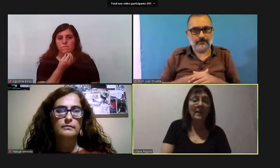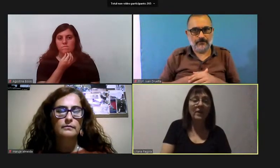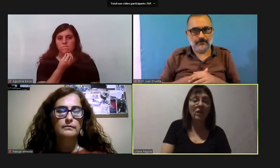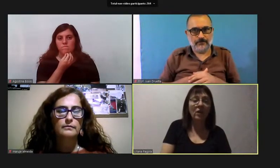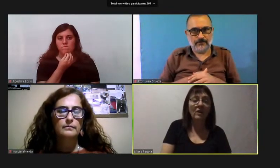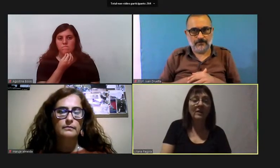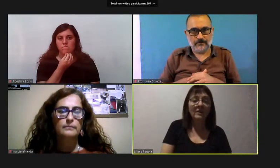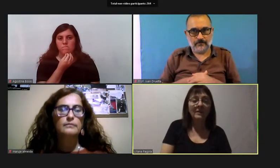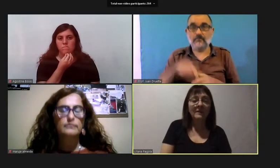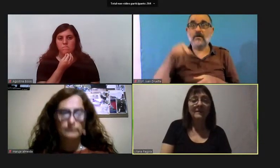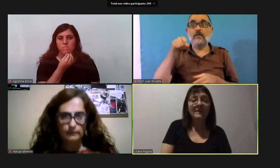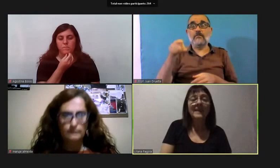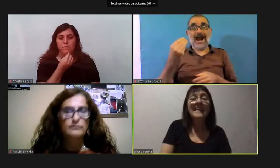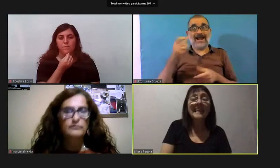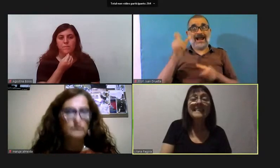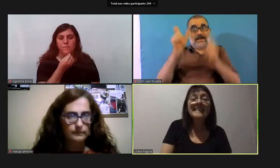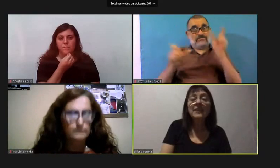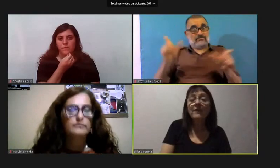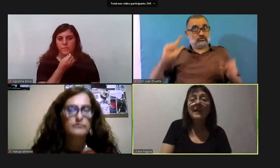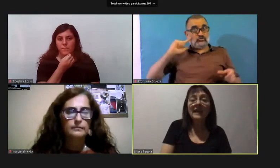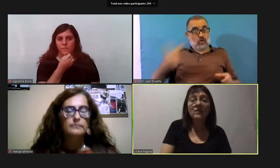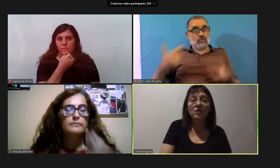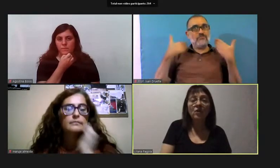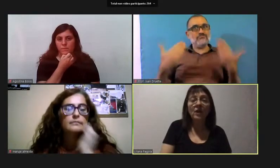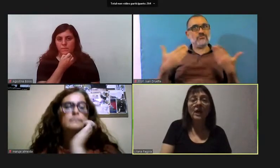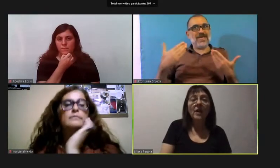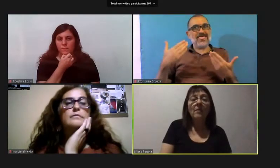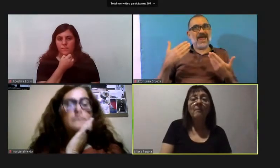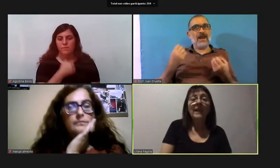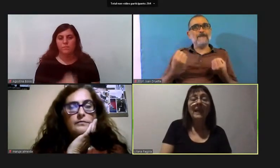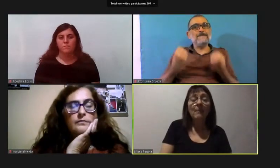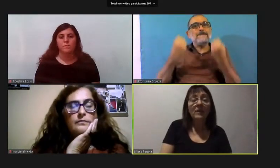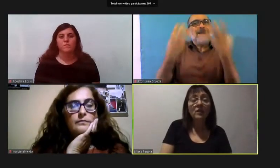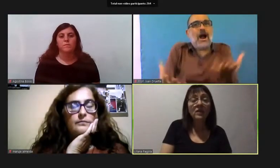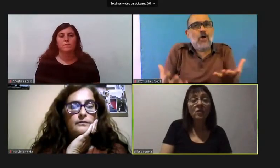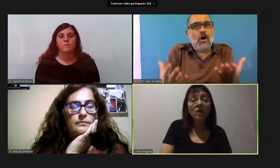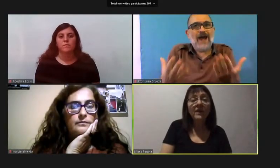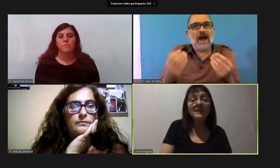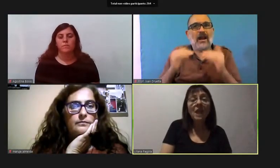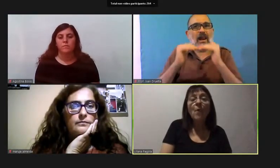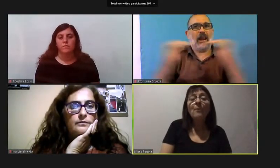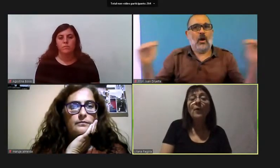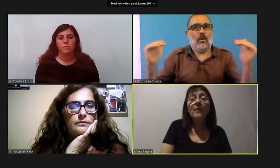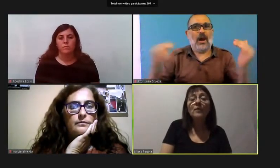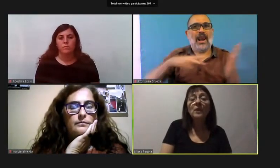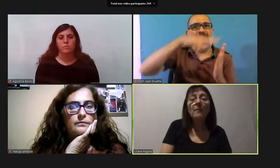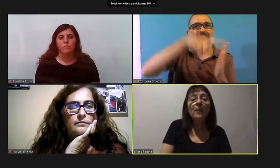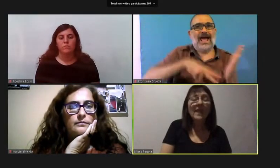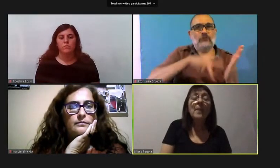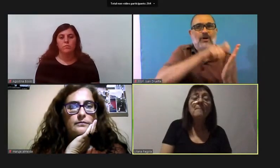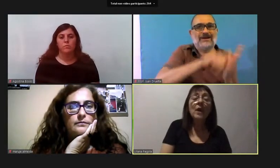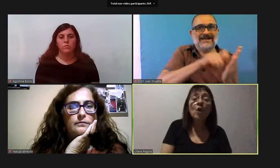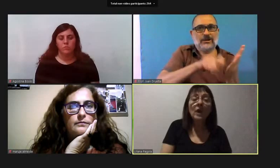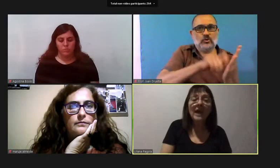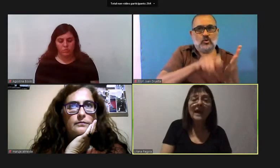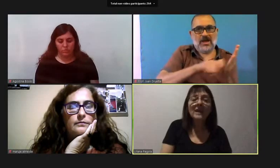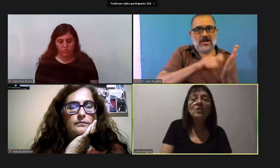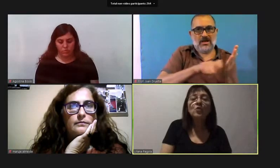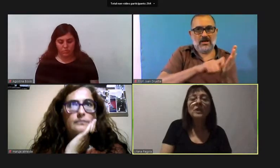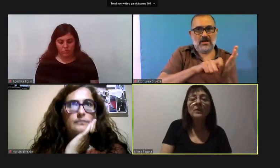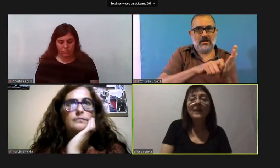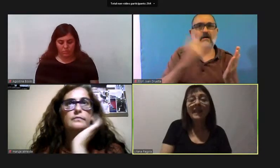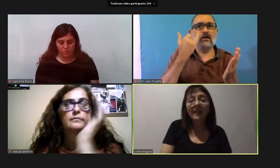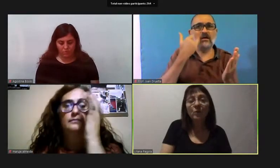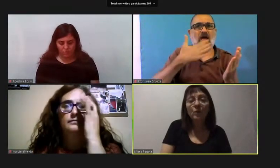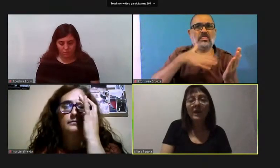el español, ¿sí? ¿Y qué significa eso? Para que las personas sordas puedan mejorar